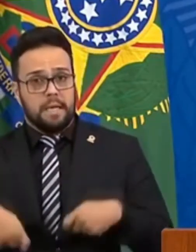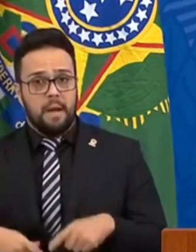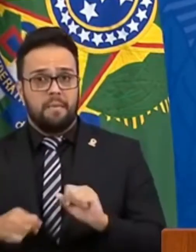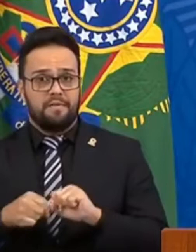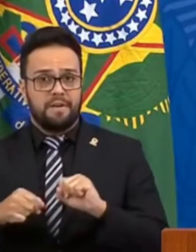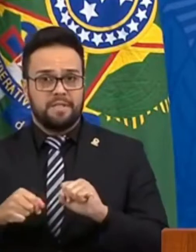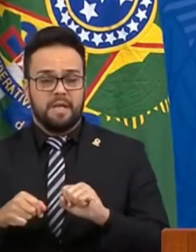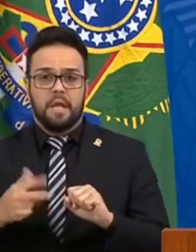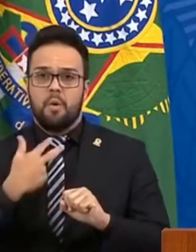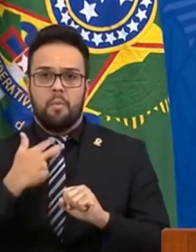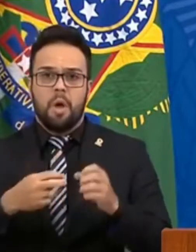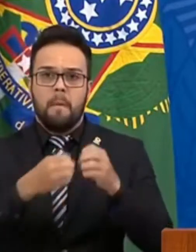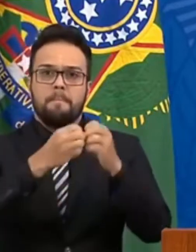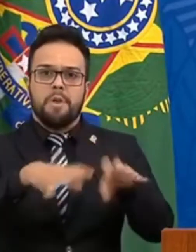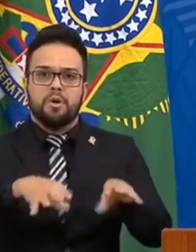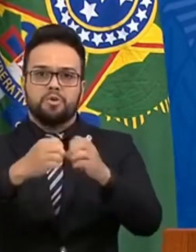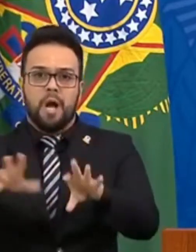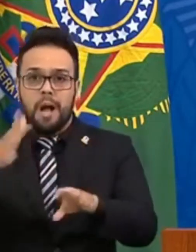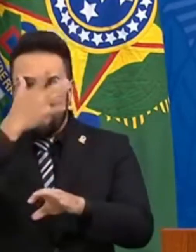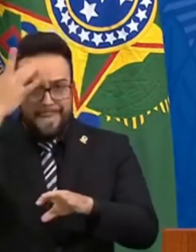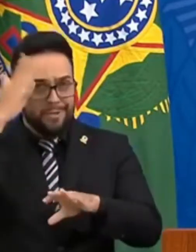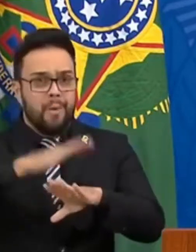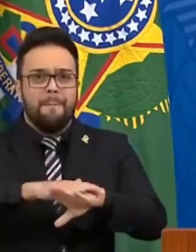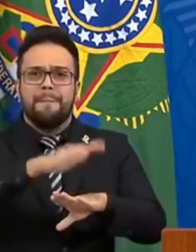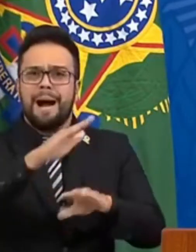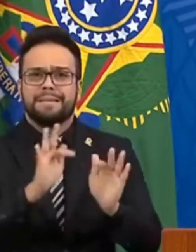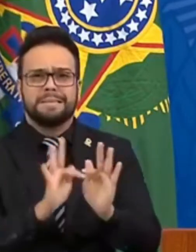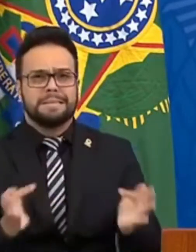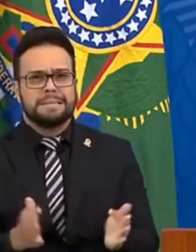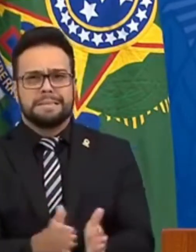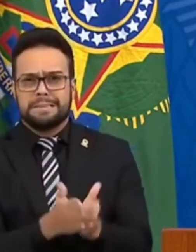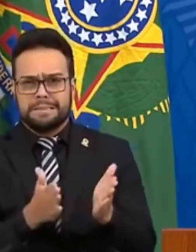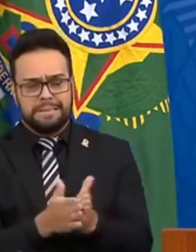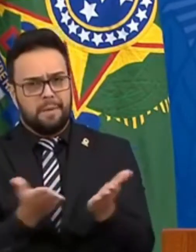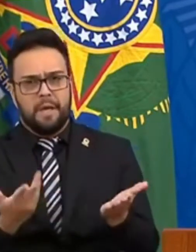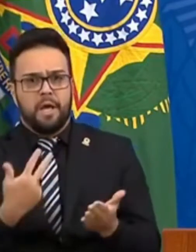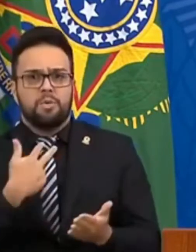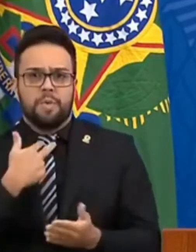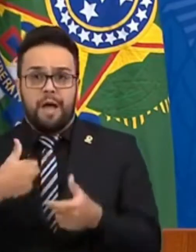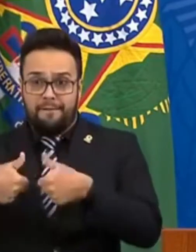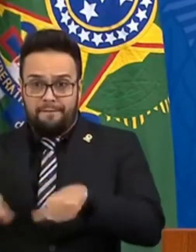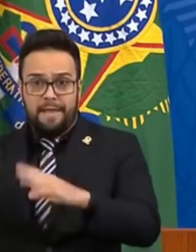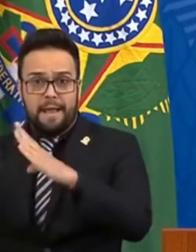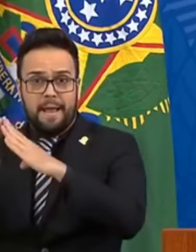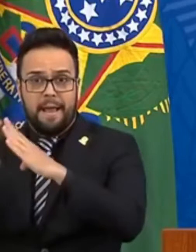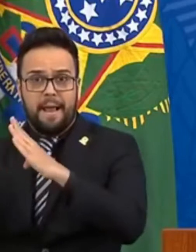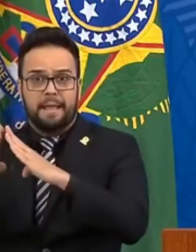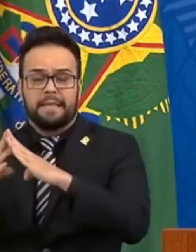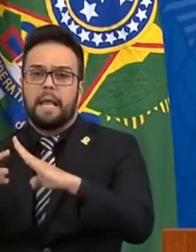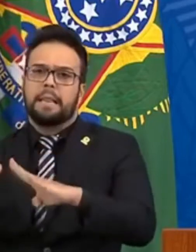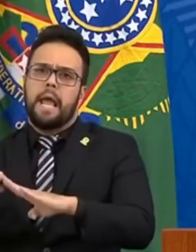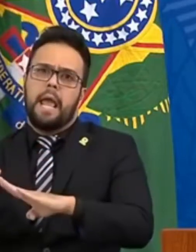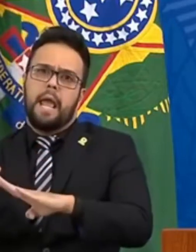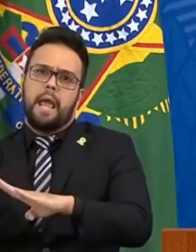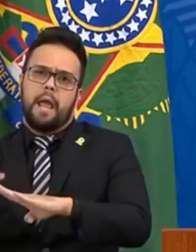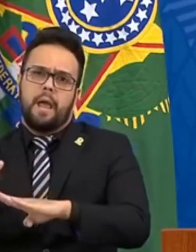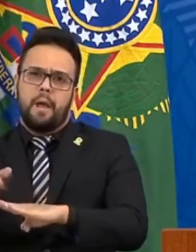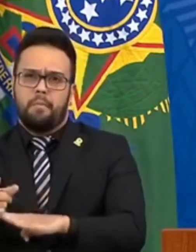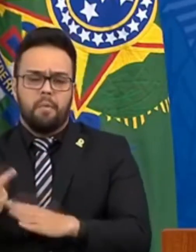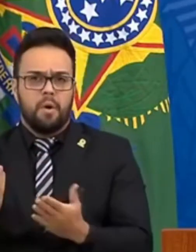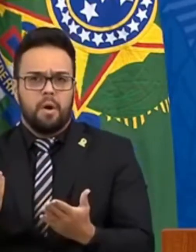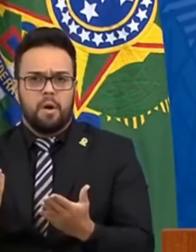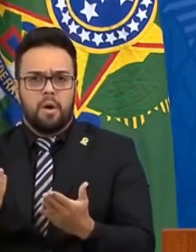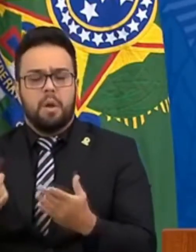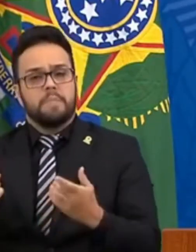prejudicar os mais necessitados e eles não tem como ficar em casa por muito tempo sem